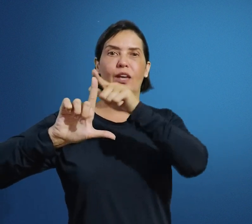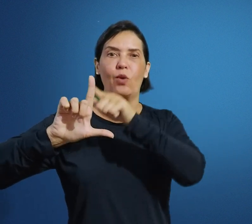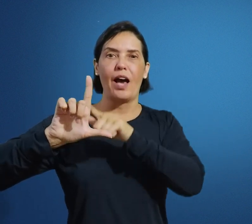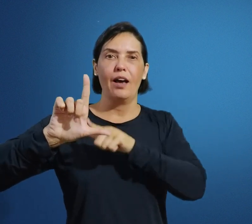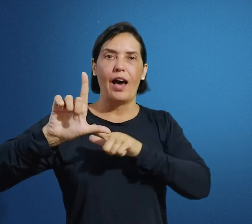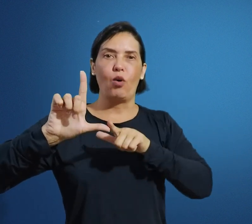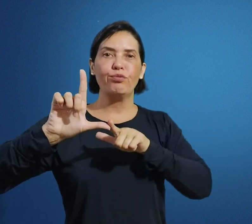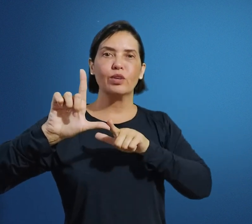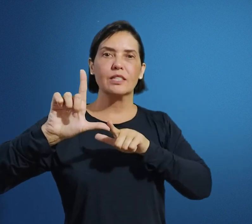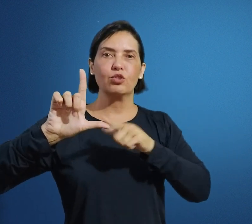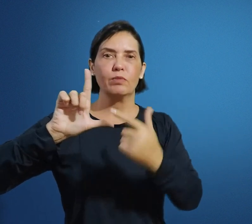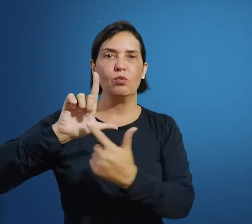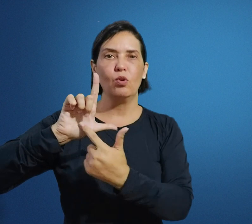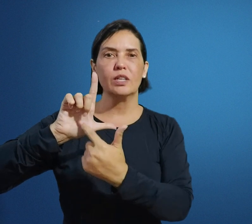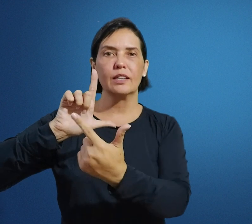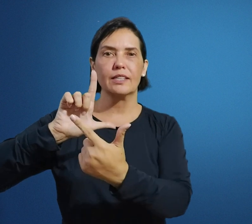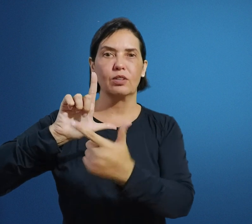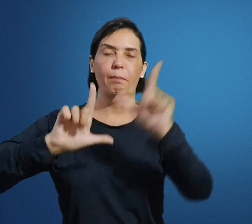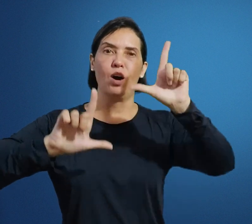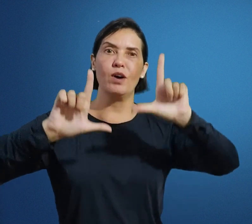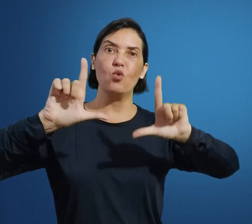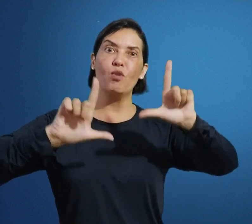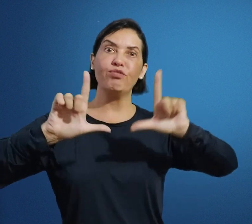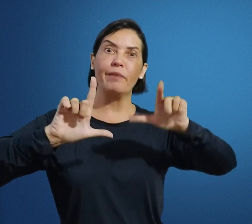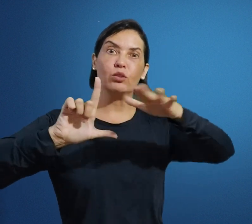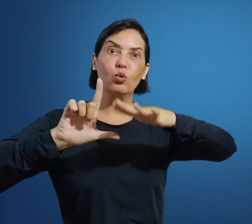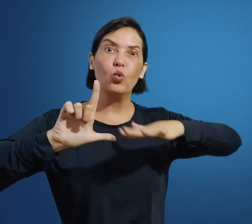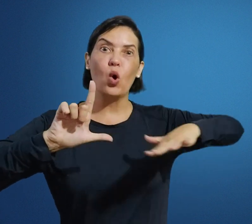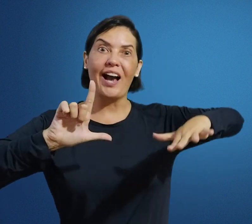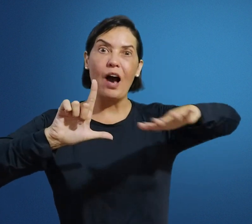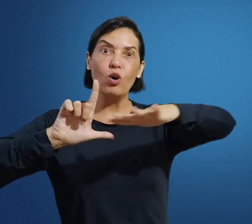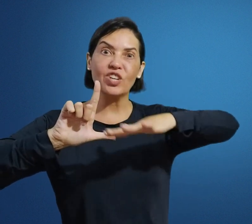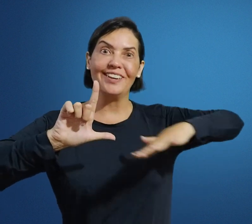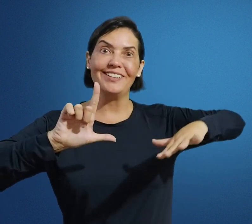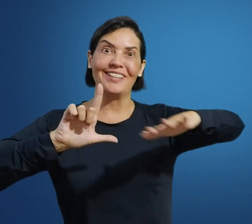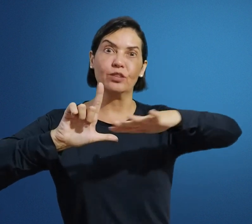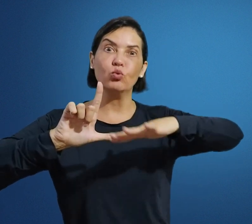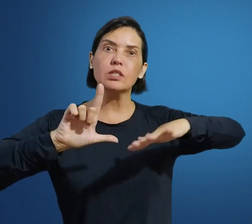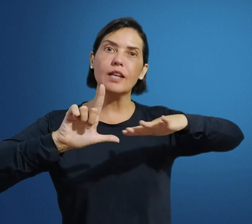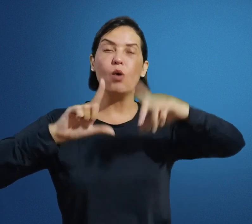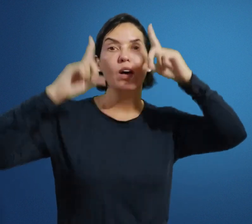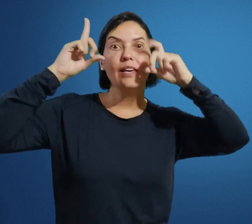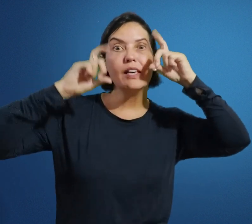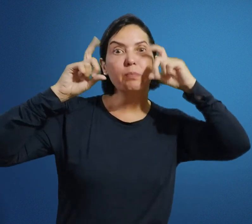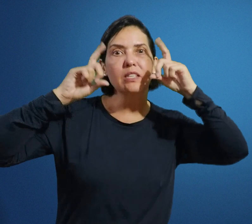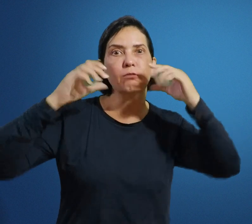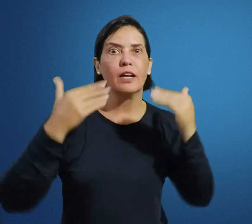tenho a configuração de mão, orientação da palma, o movimento, o local onde é realizado o sinal e a expressão falando